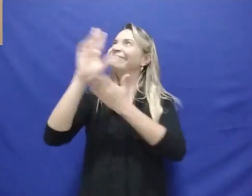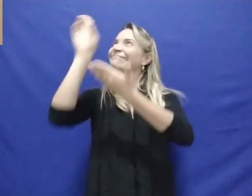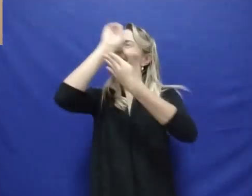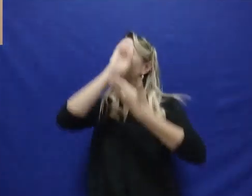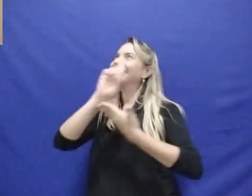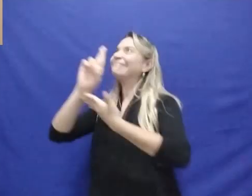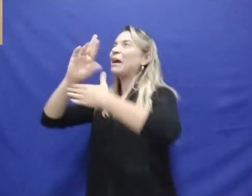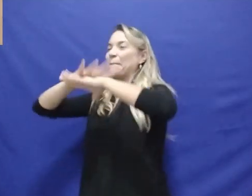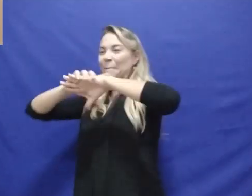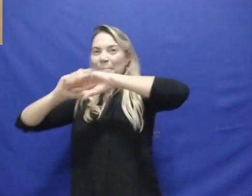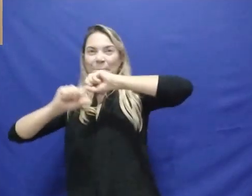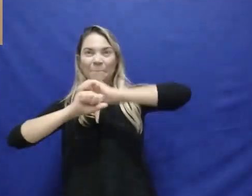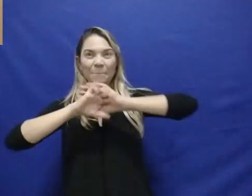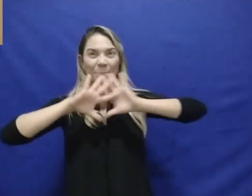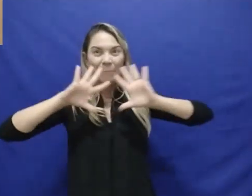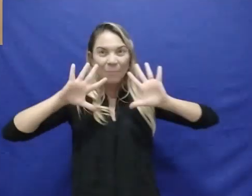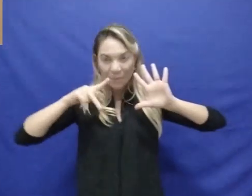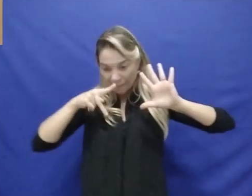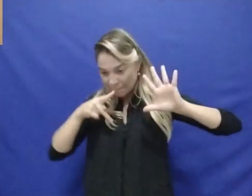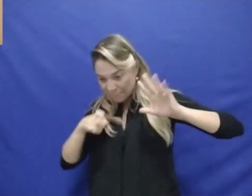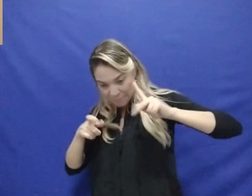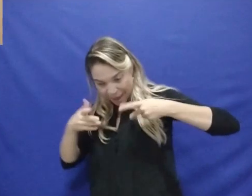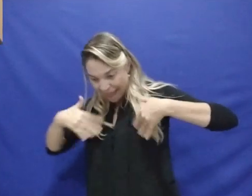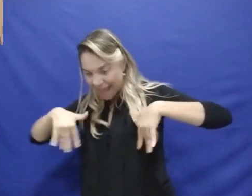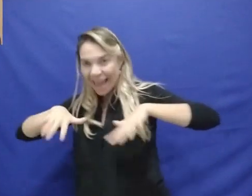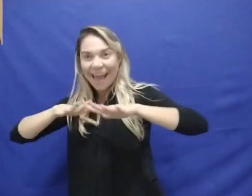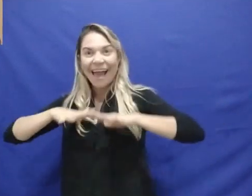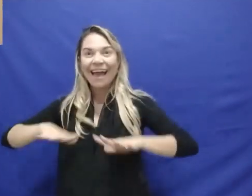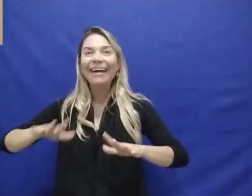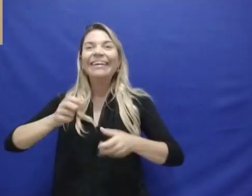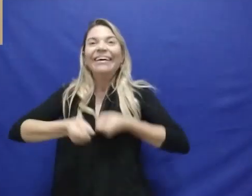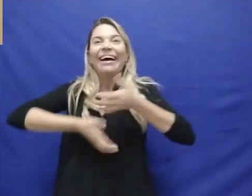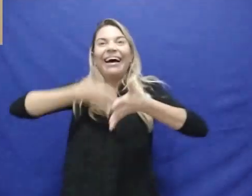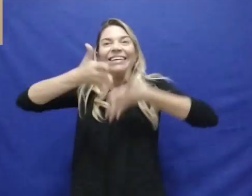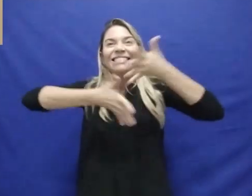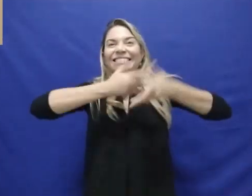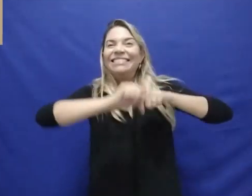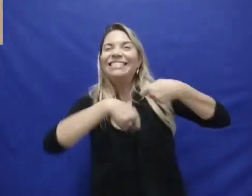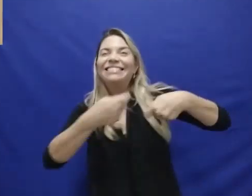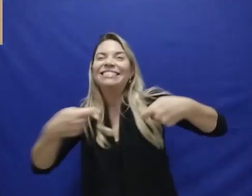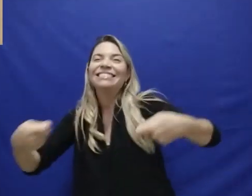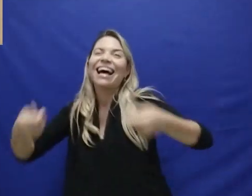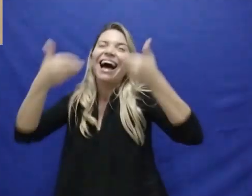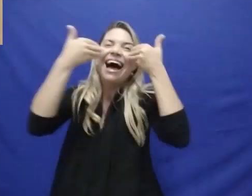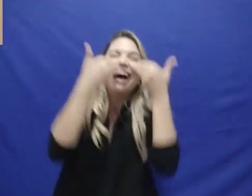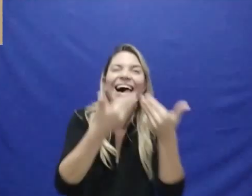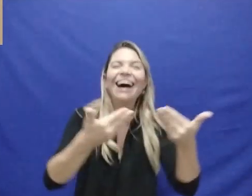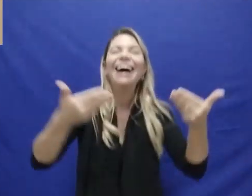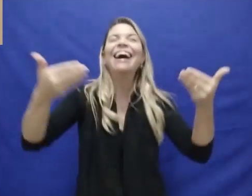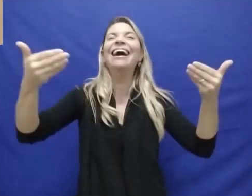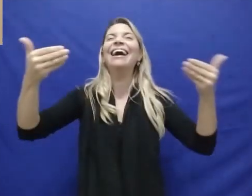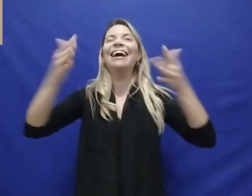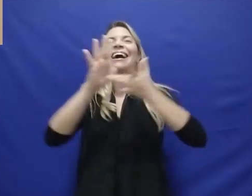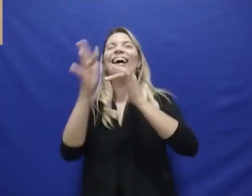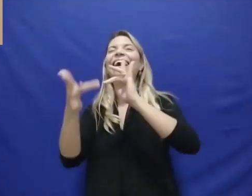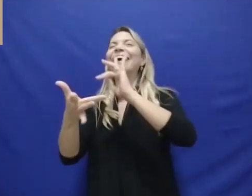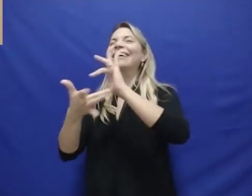Mãos, pés e voz, tudo consagro a